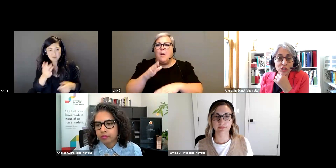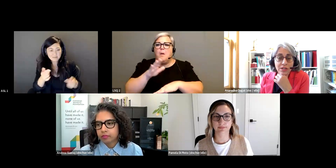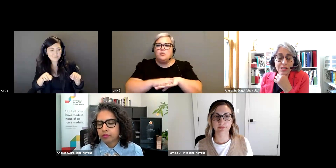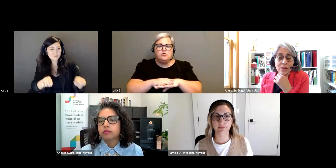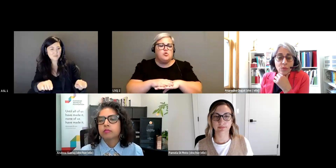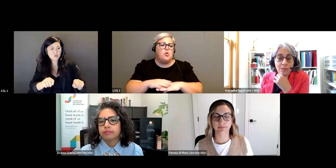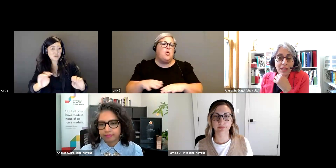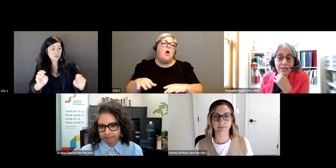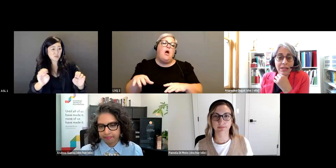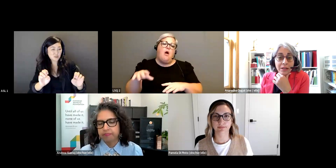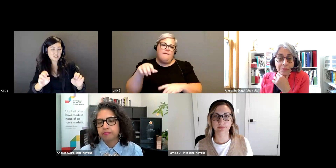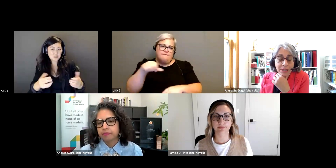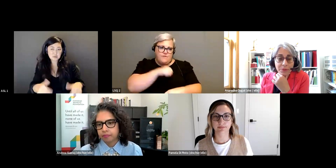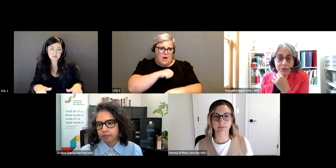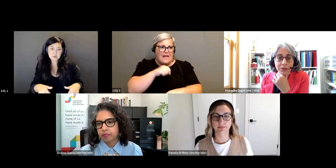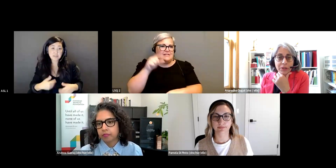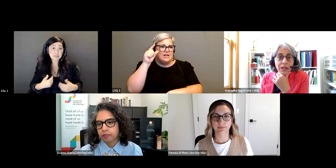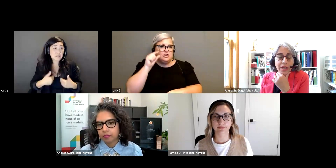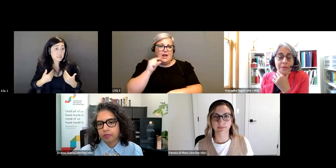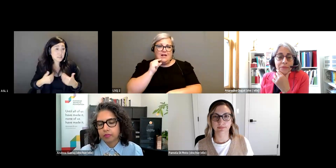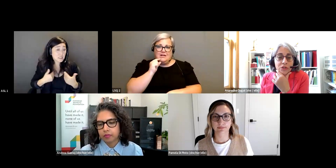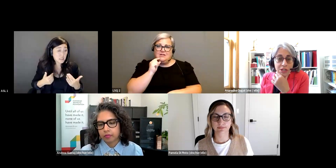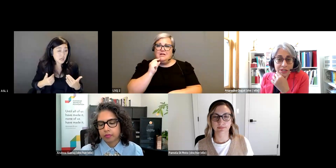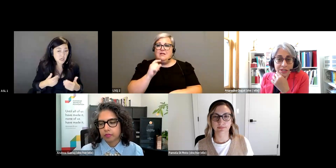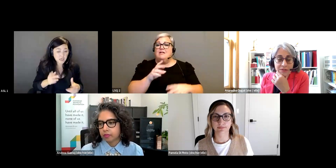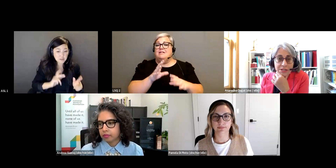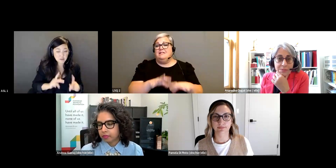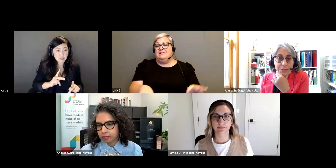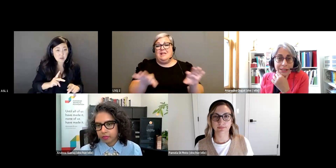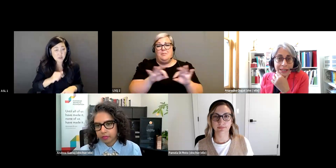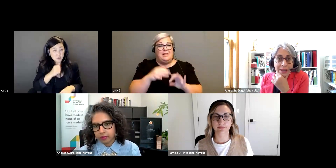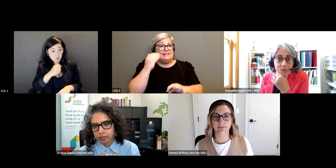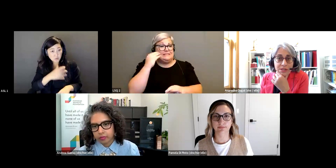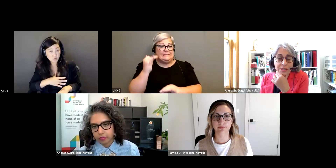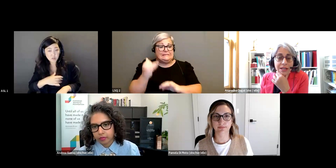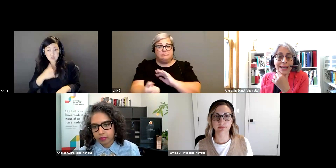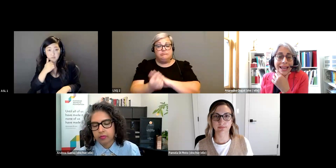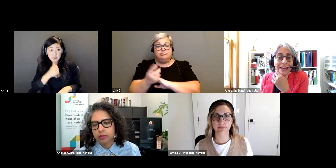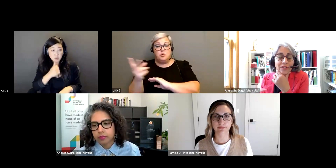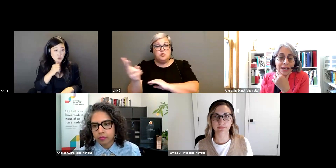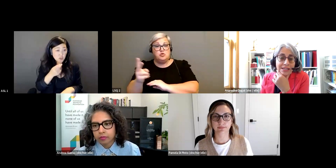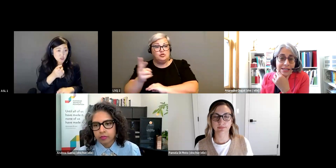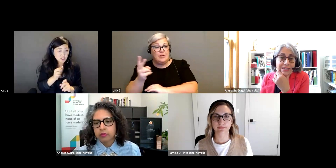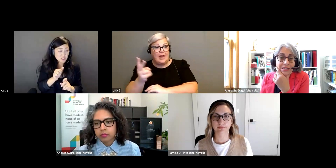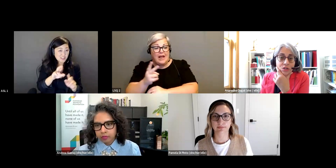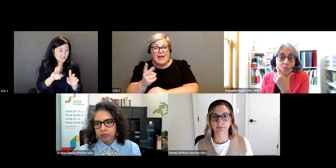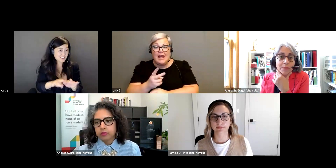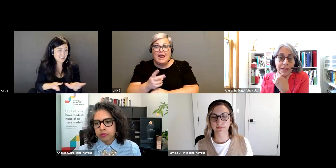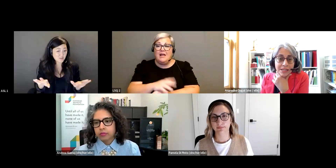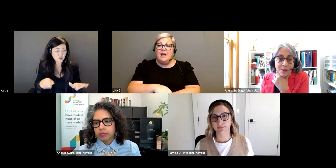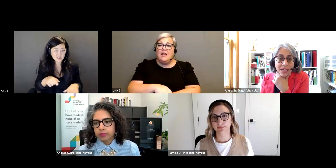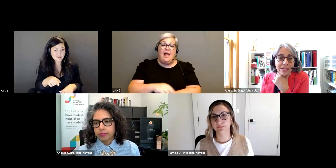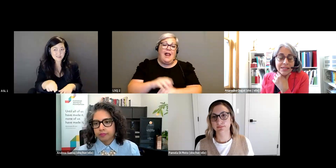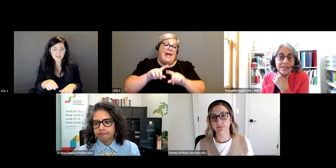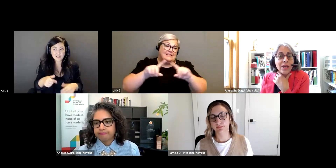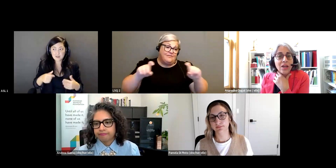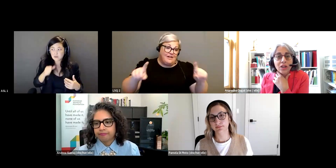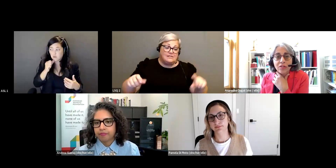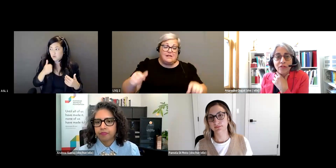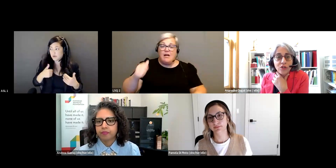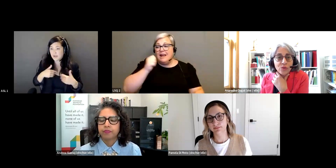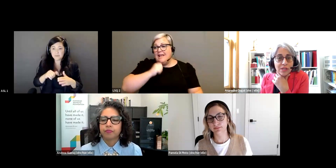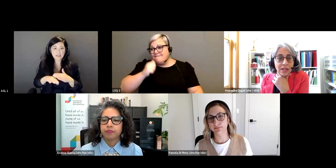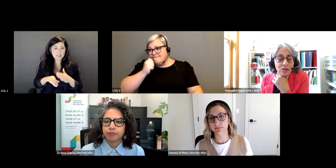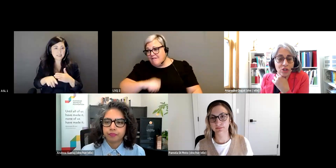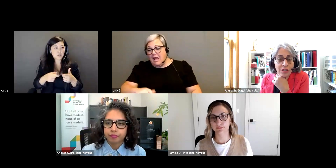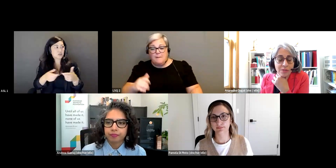violence genrée. C'est très important parce que nous savons que dans le cadre des urgences, les personnes sur la diversité des genres, les femmes,